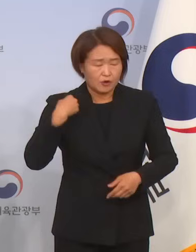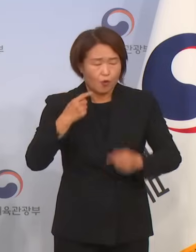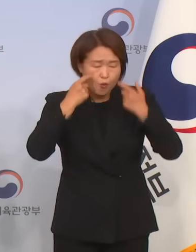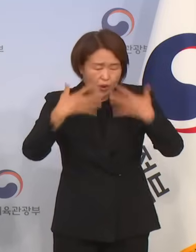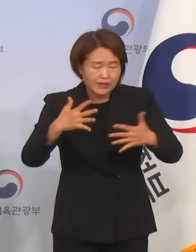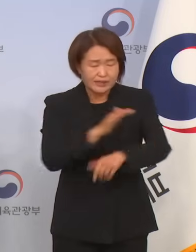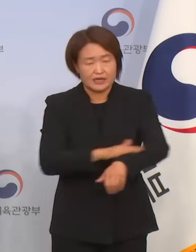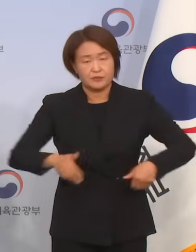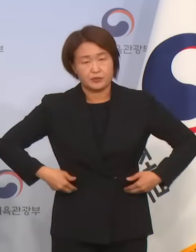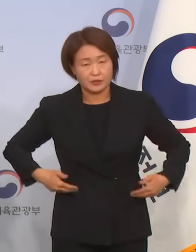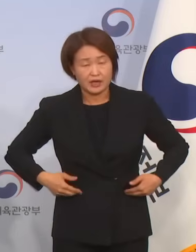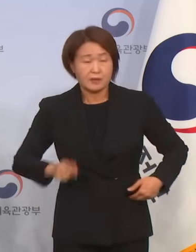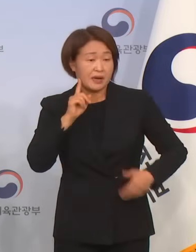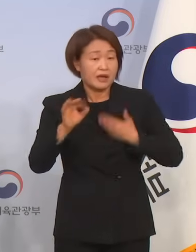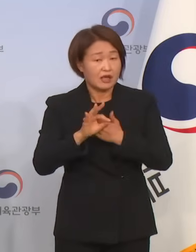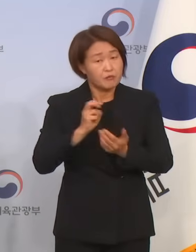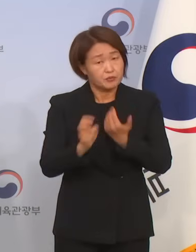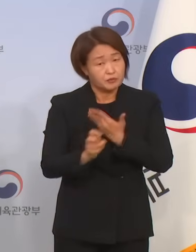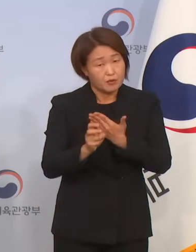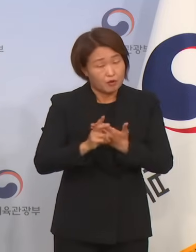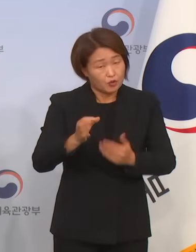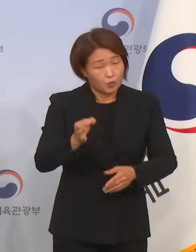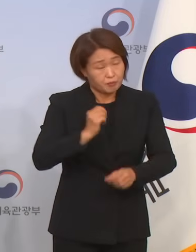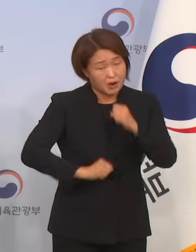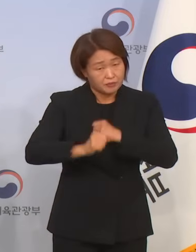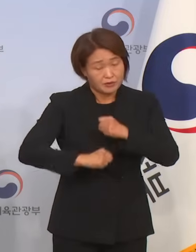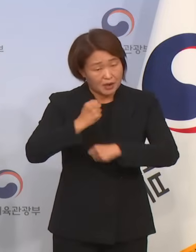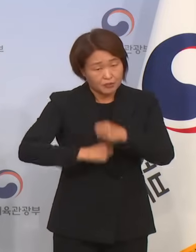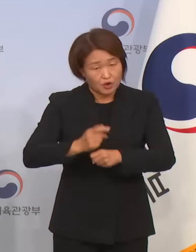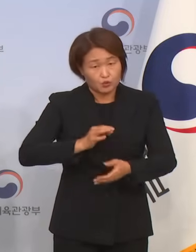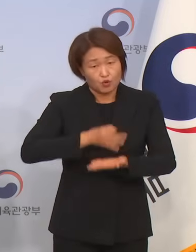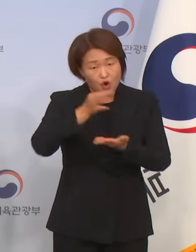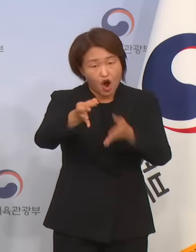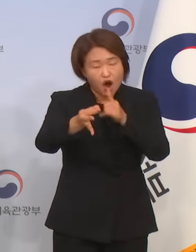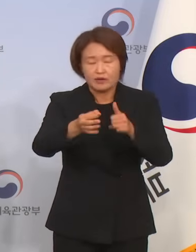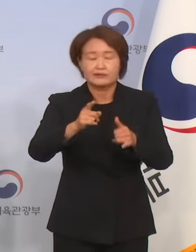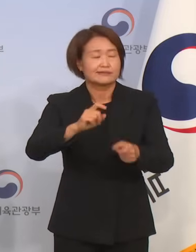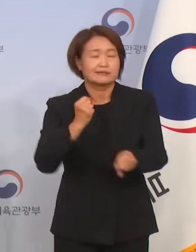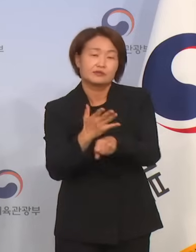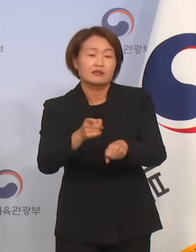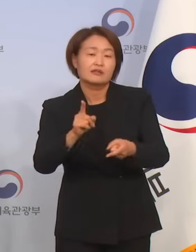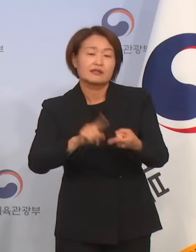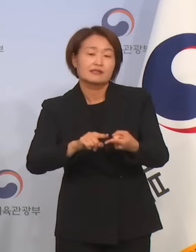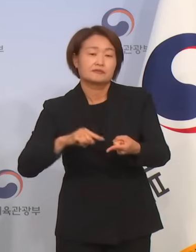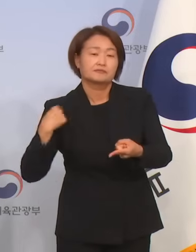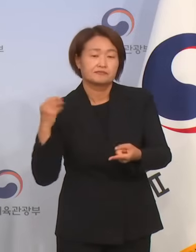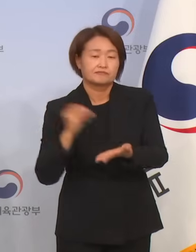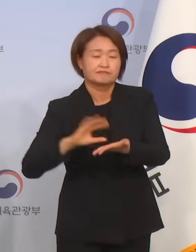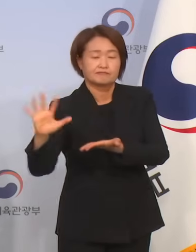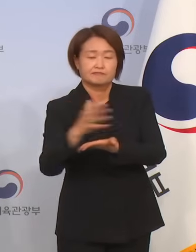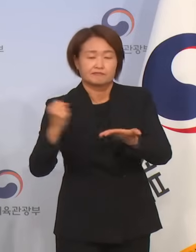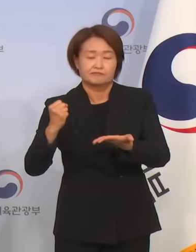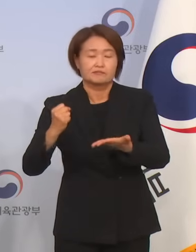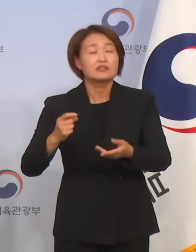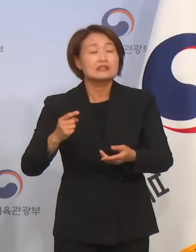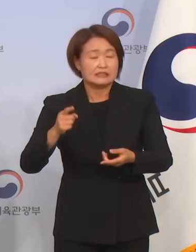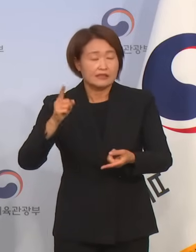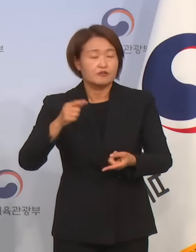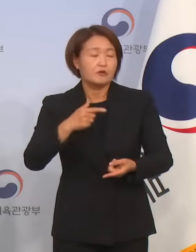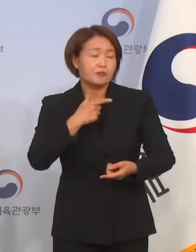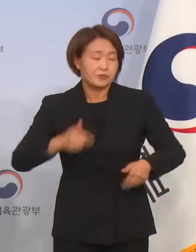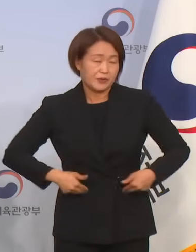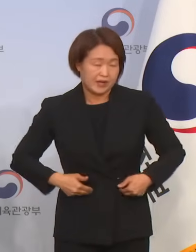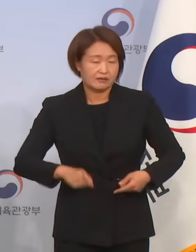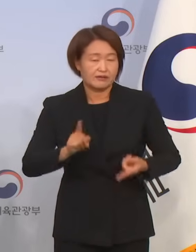요구하고 부적정하게 지급한 자문료에 대해서는 환수 방안을 마련하도록 통보하였습니다.